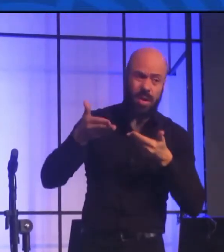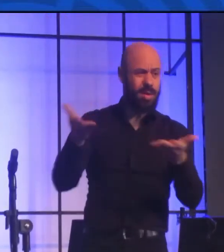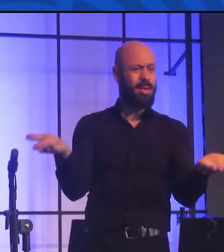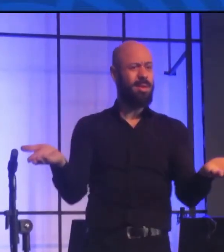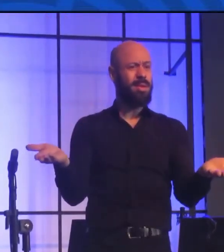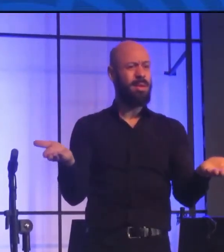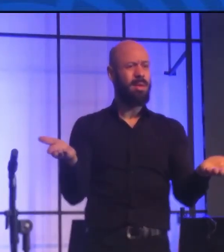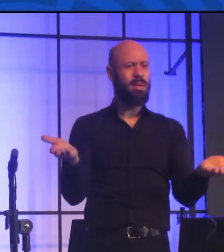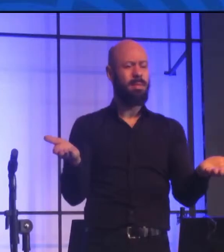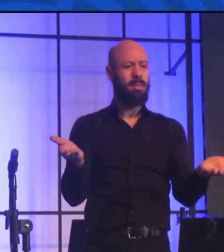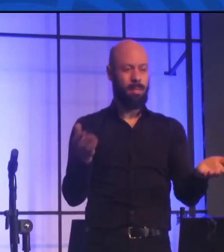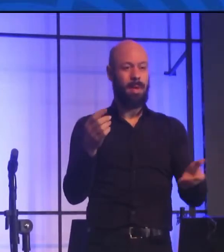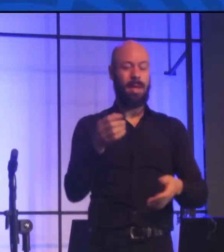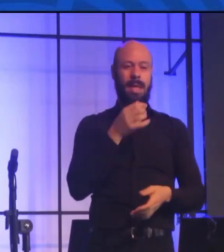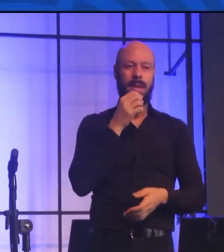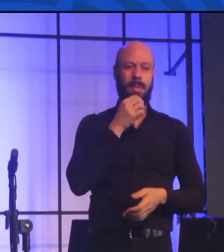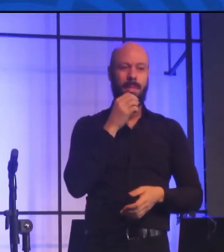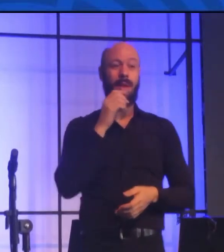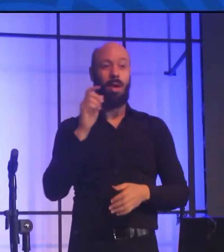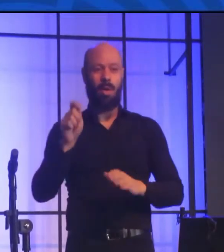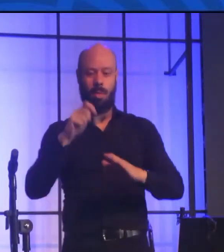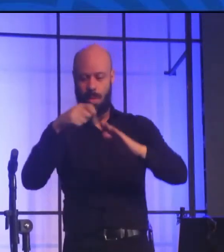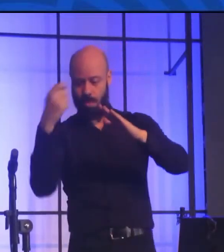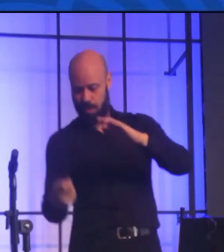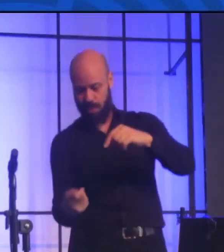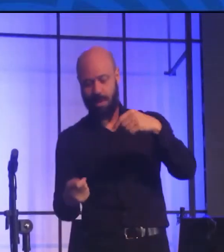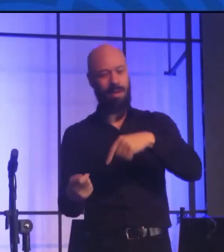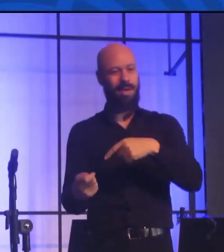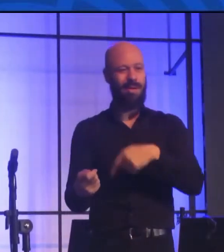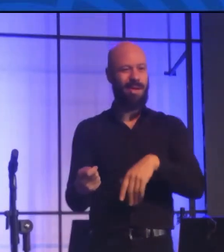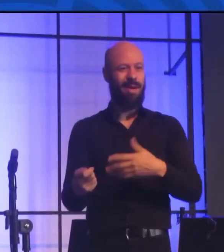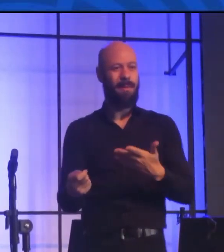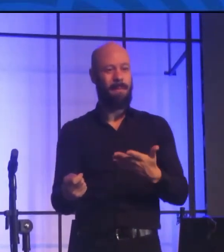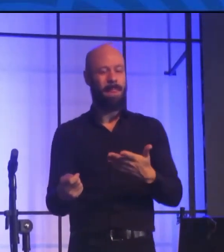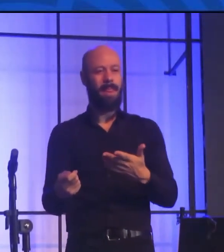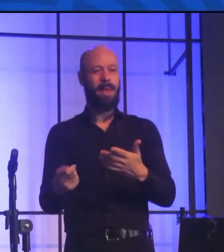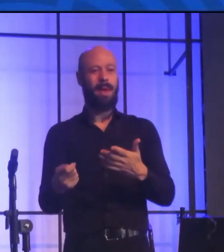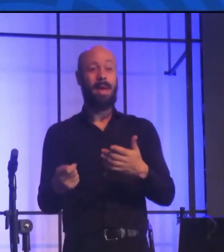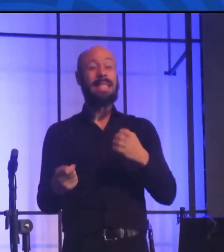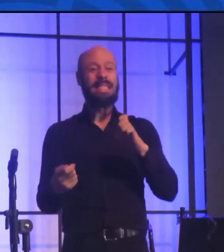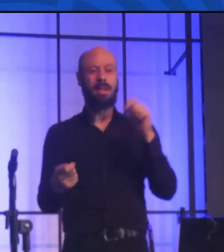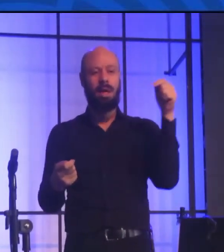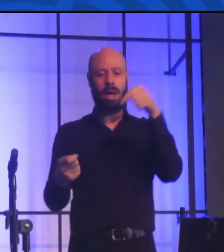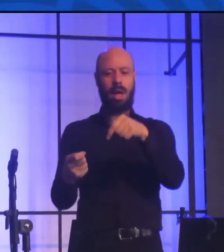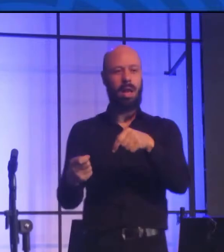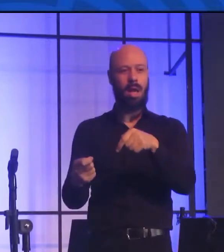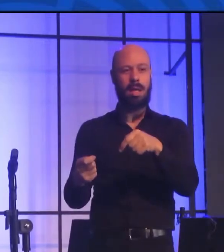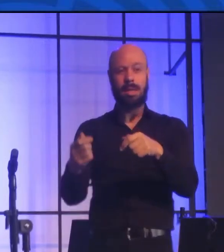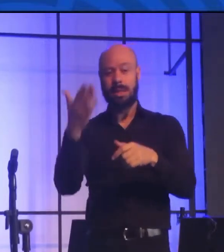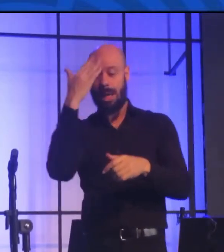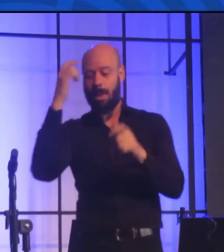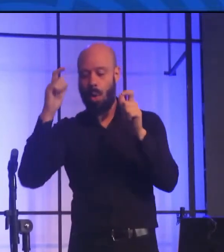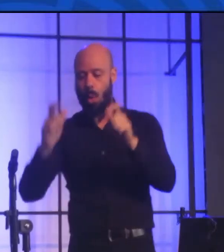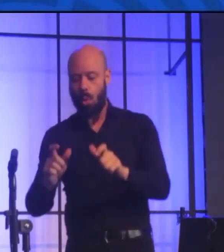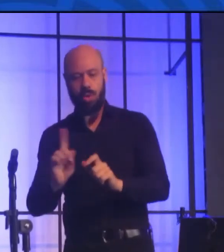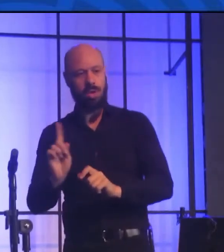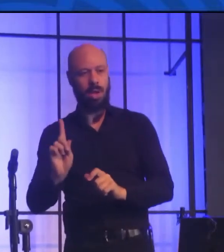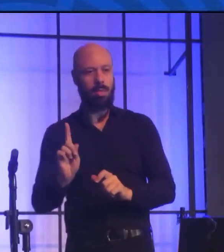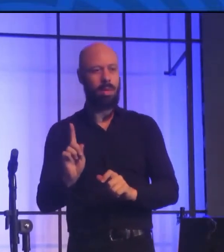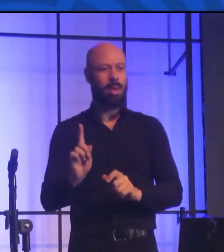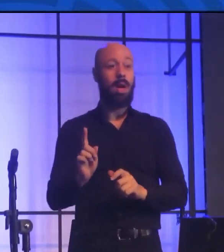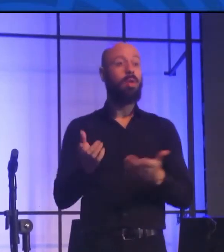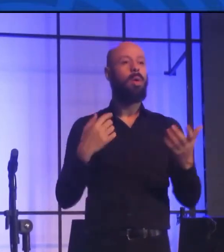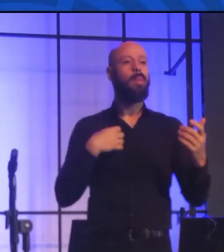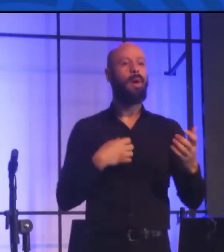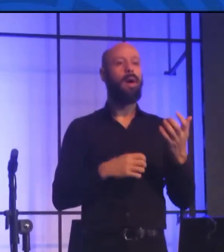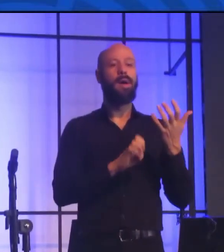não tivesse caído, não teria havido milagre. Deus se revelou na vida daquele menino justamente quando algo se quebrou, como algo se